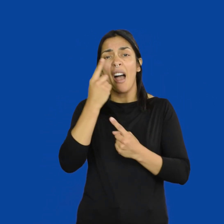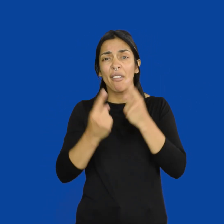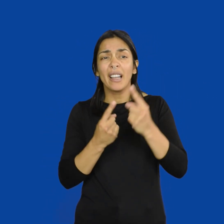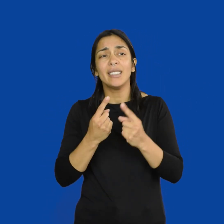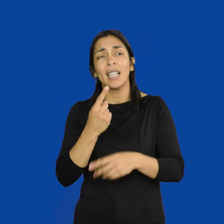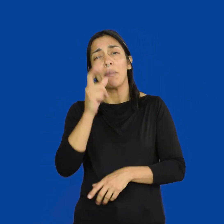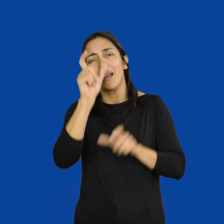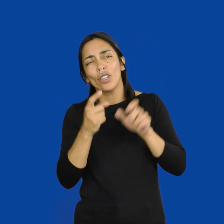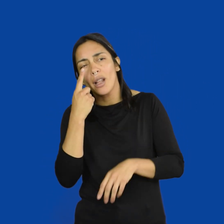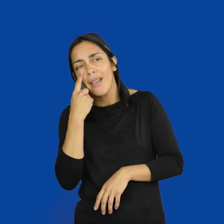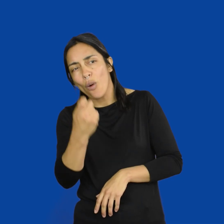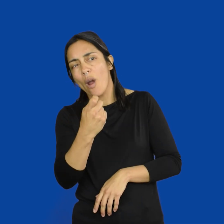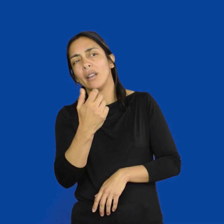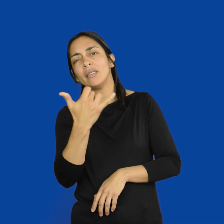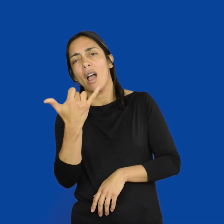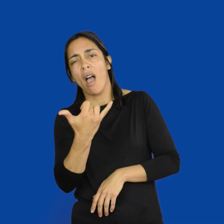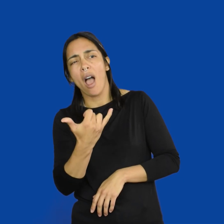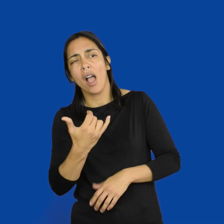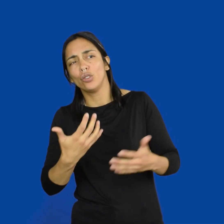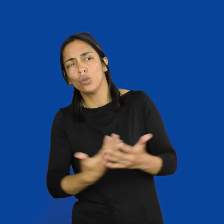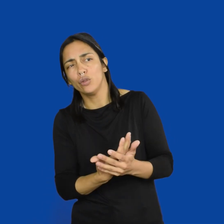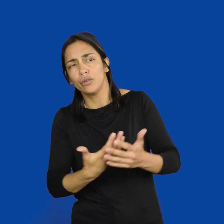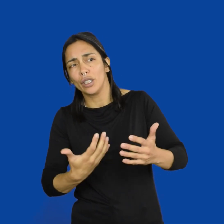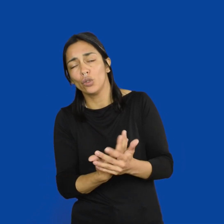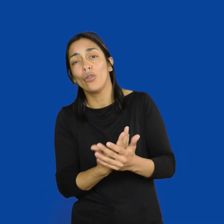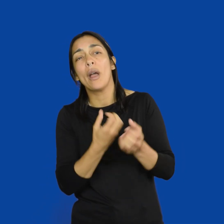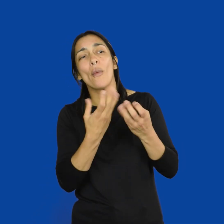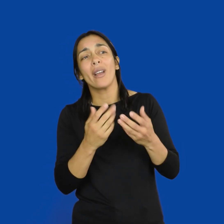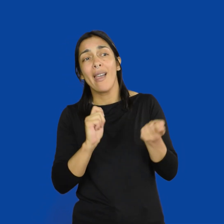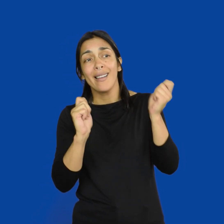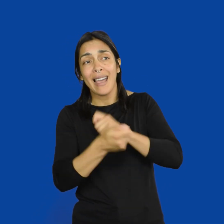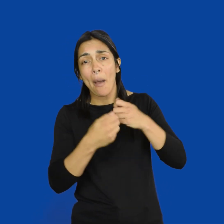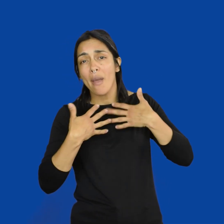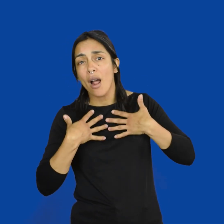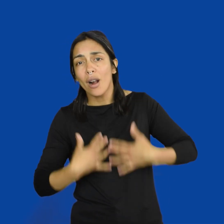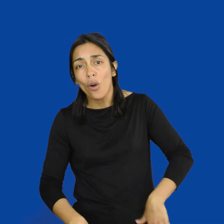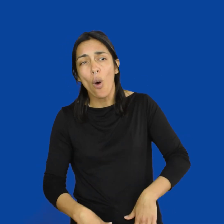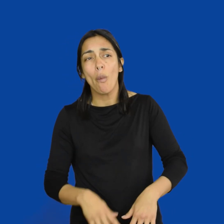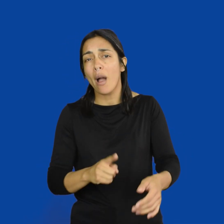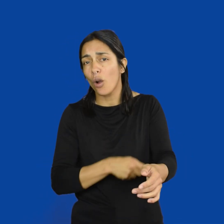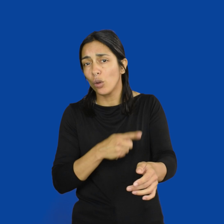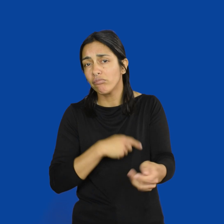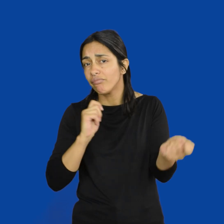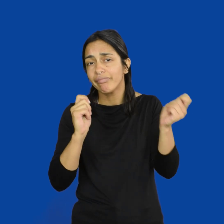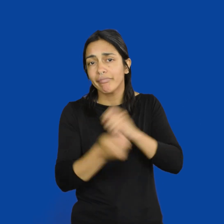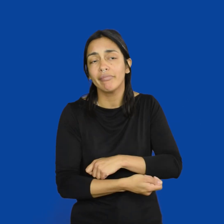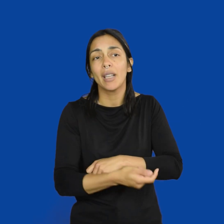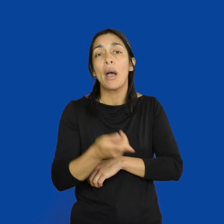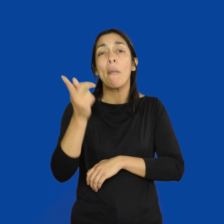acciones permitían demostrar ese dolor, como el dejar de usar algunos atuendos, presentaron con frecuencia dificultades